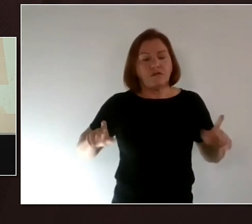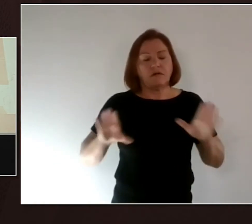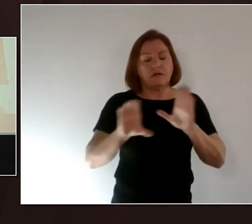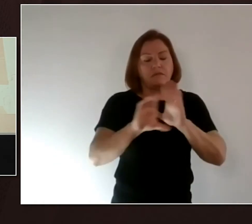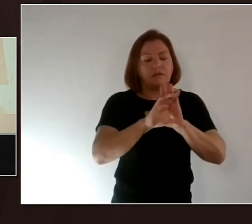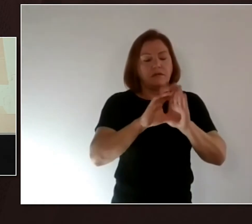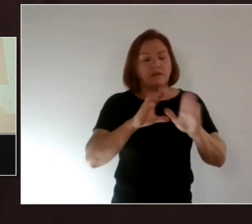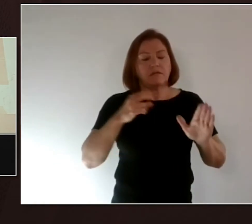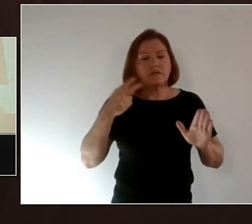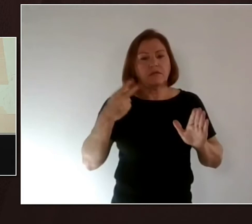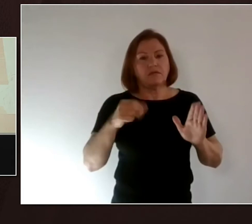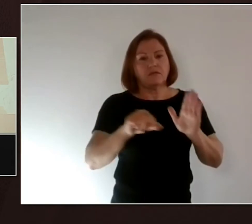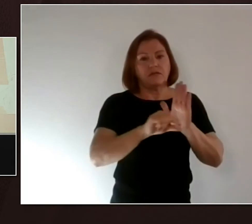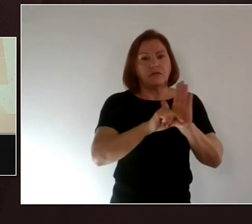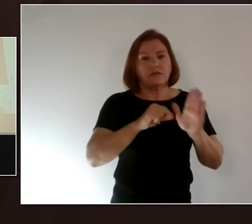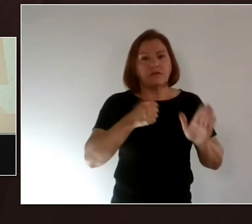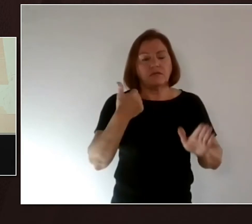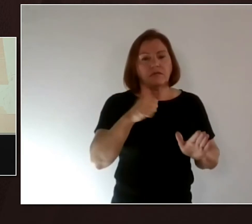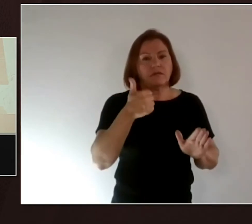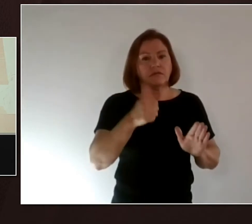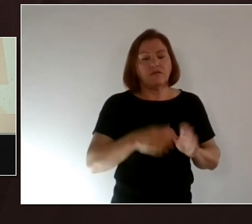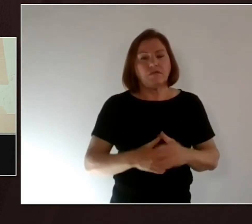agora.